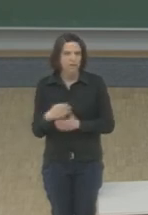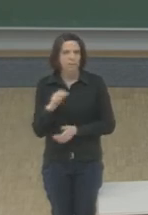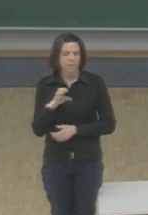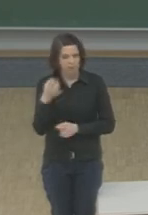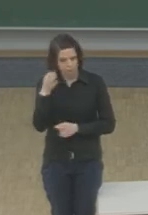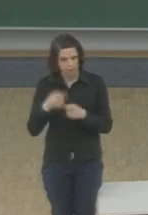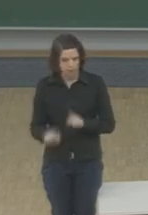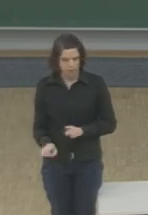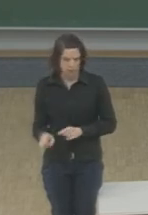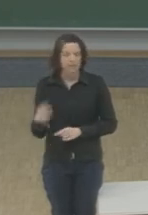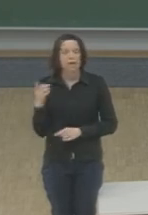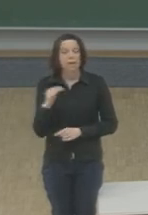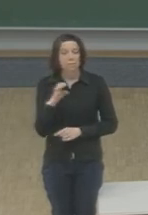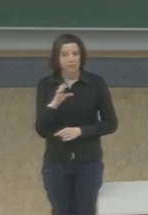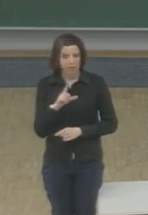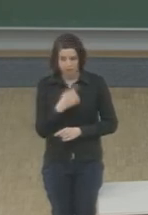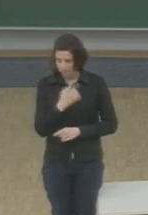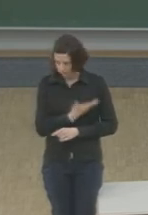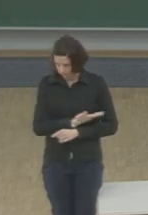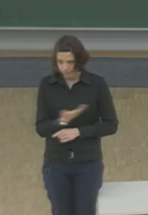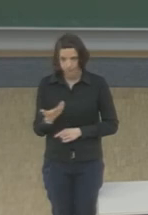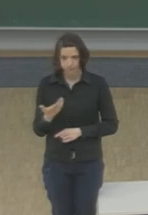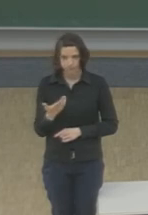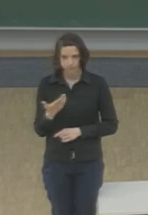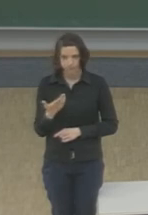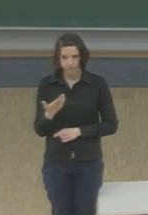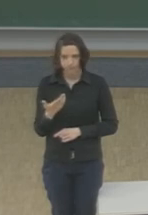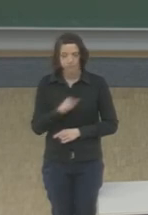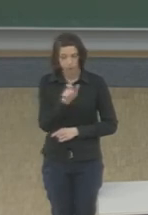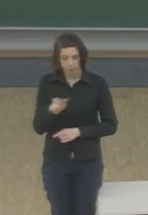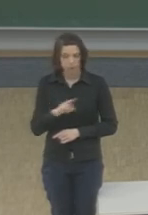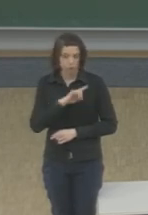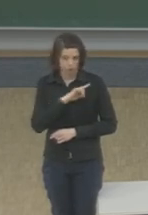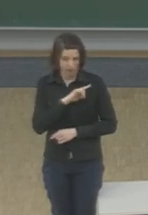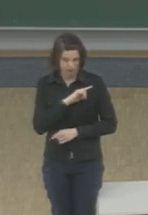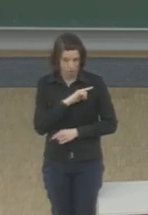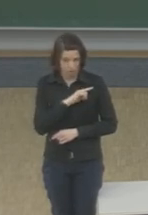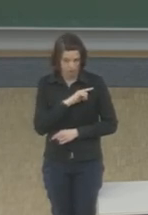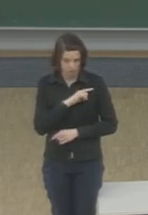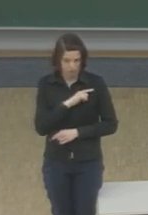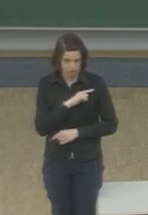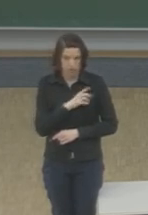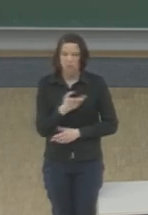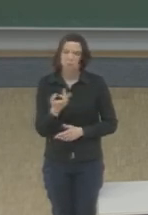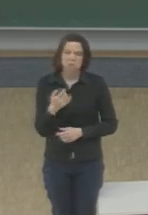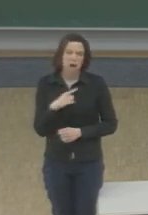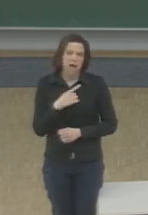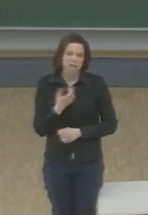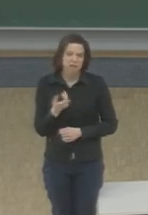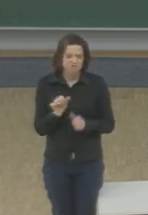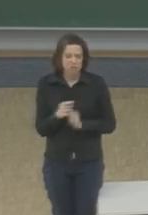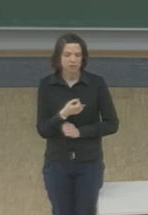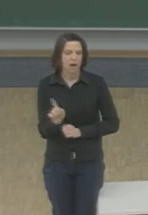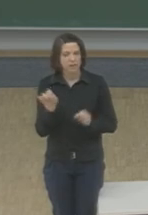McClelland ist erstens fest davon überzeugt, dass es kaum eine menschliche Eigenschaft gibt, die nicht durch Training oder Erfahrung verändert werden